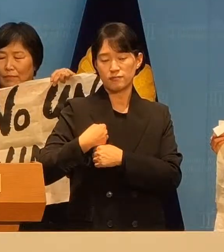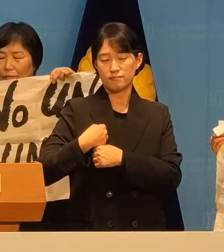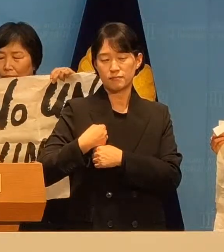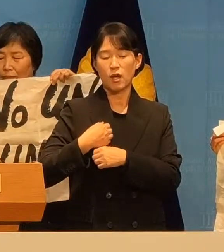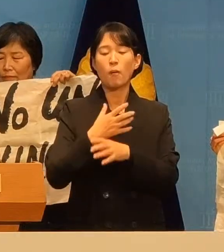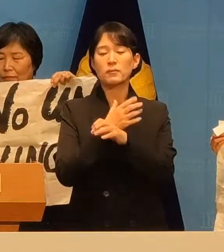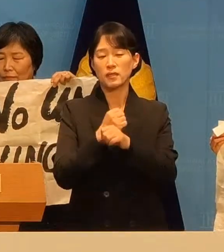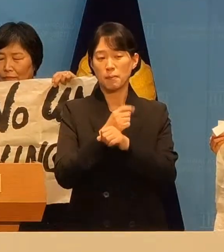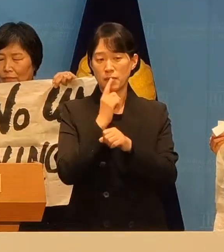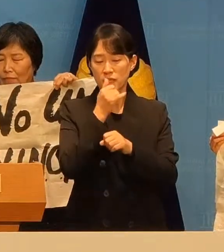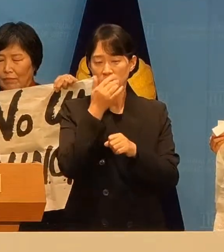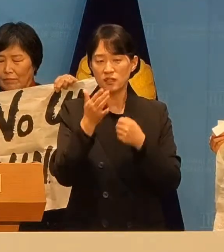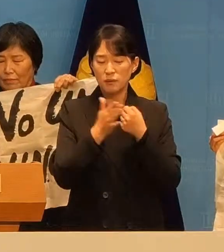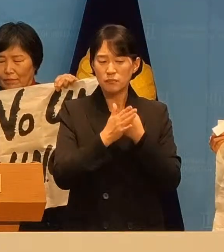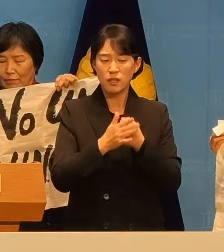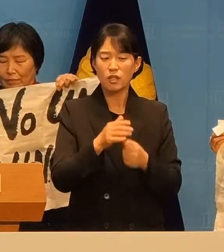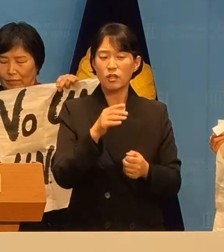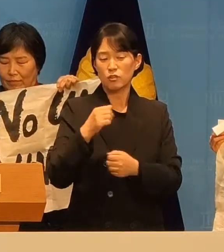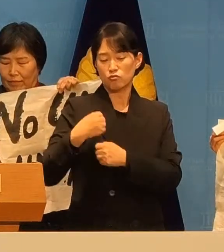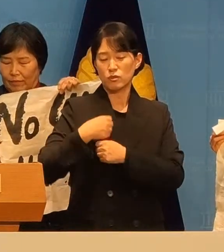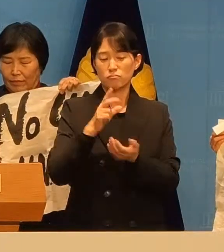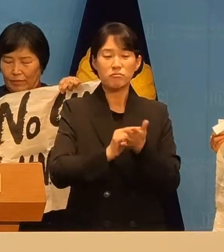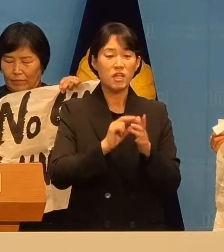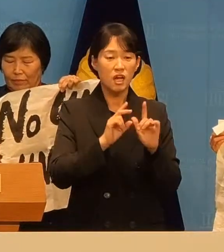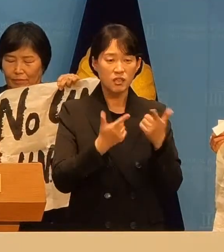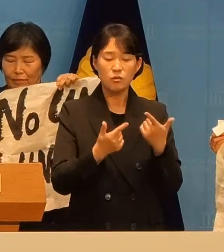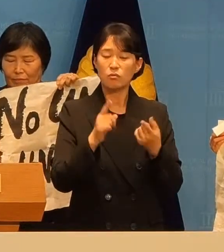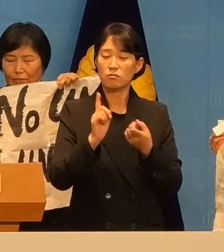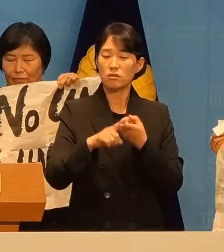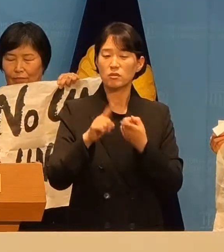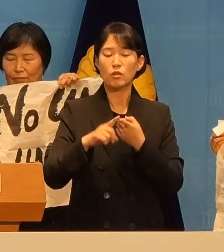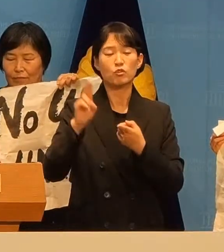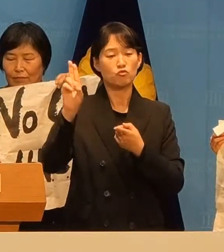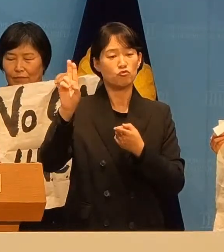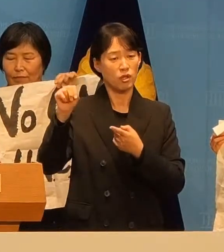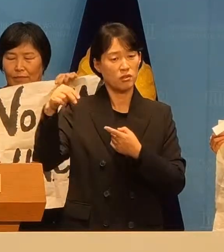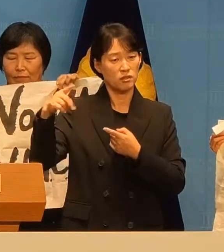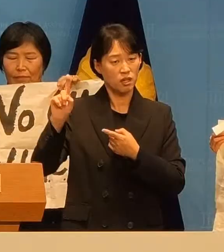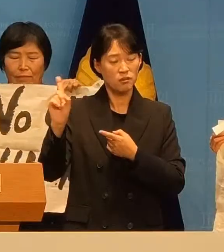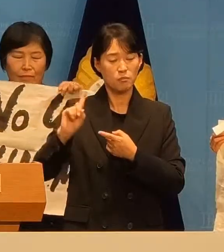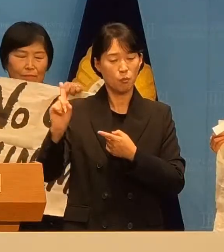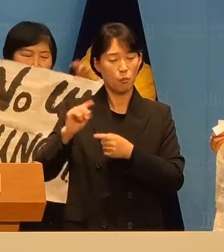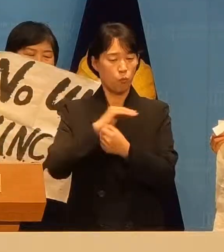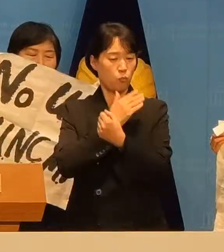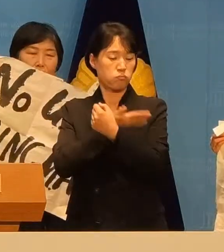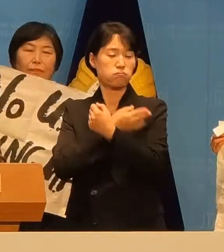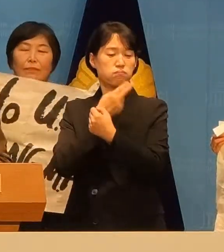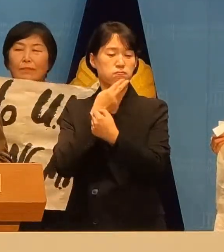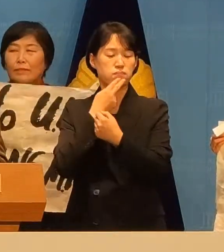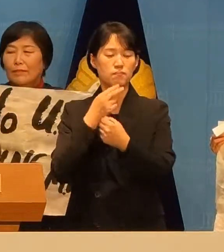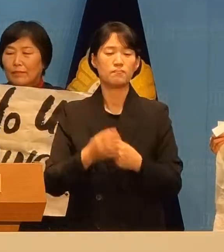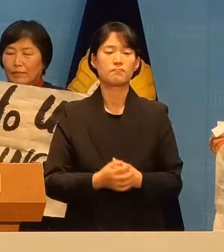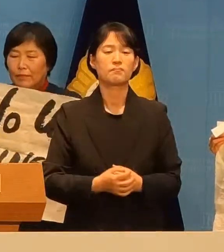때문에 비군사적 문제에 대해서 유엔사는 그 어떤 권한도 갖지 않는다.